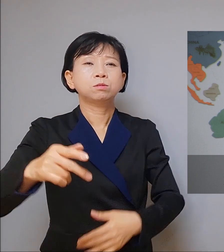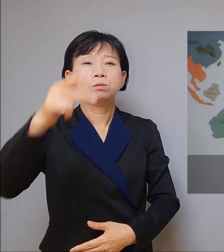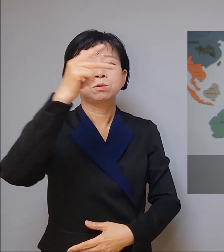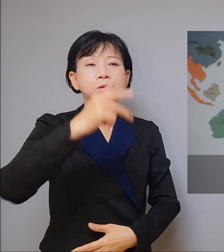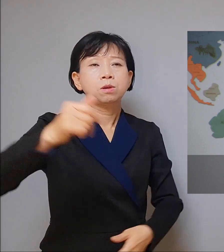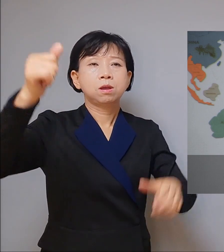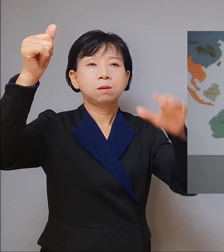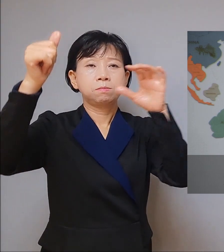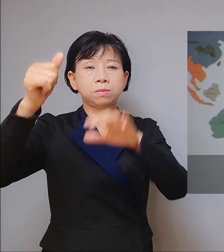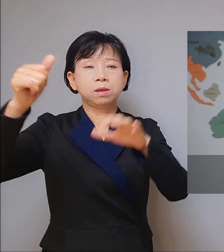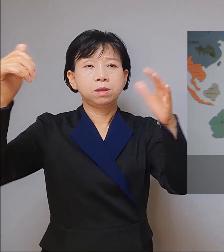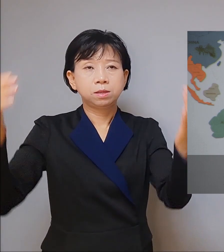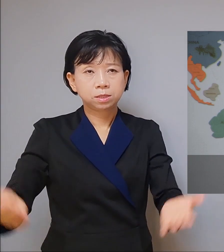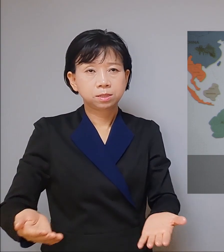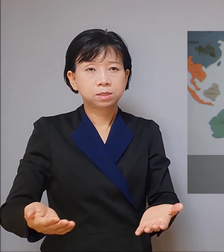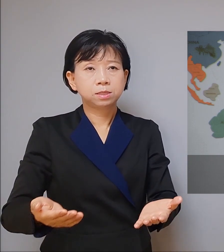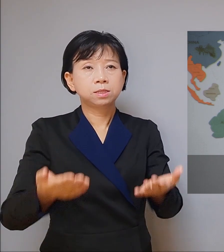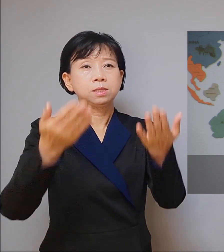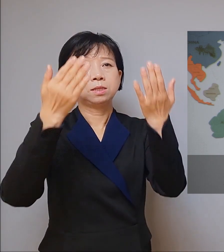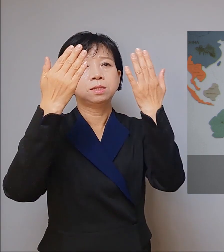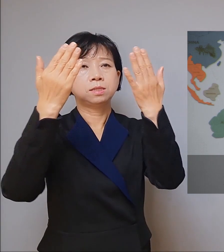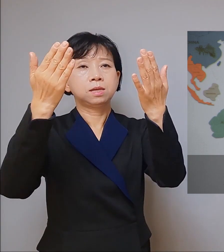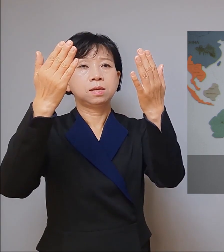벗어서 주 앞에